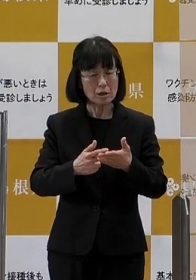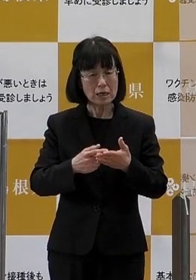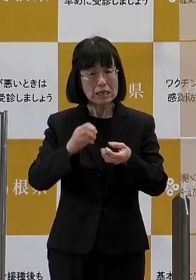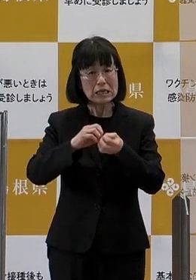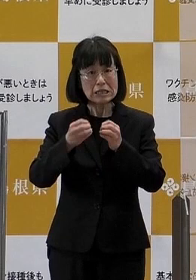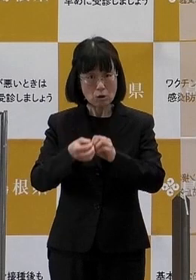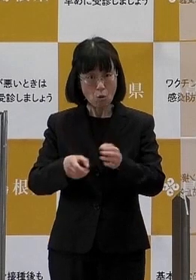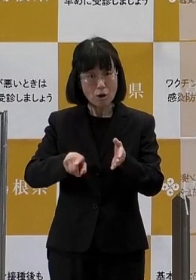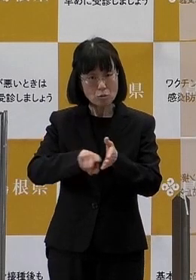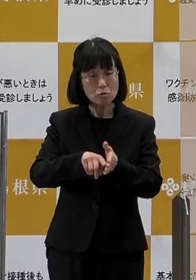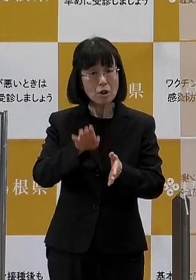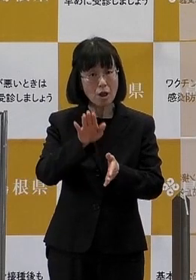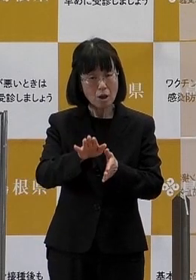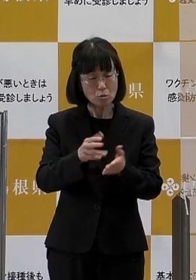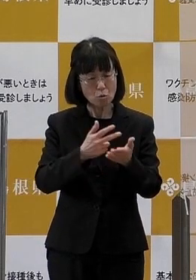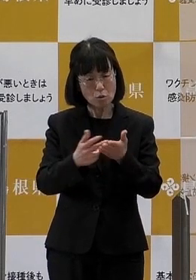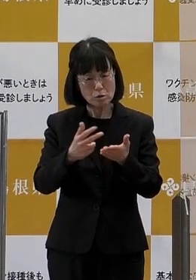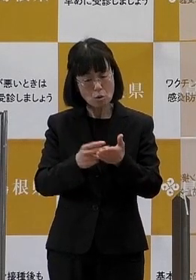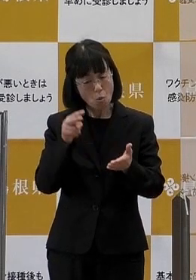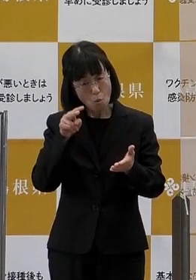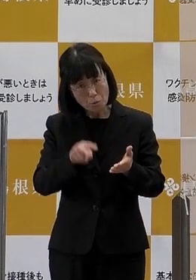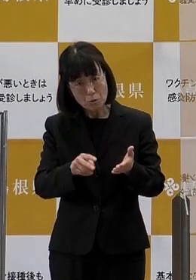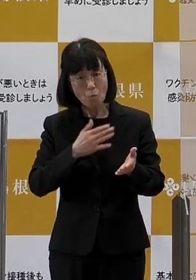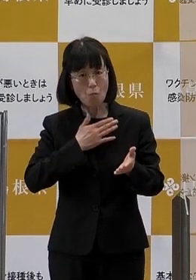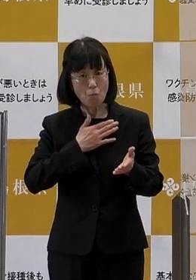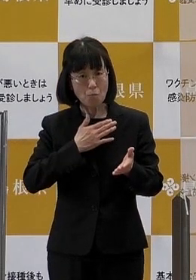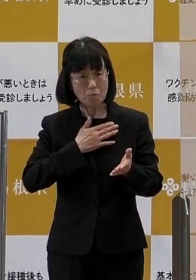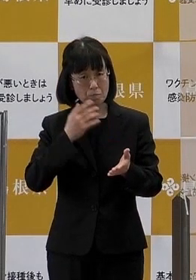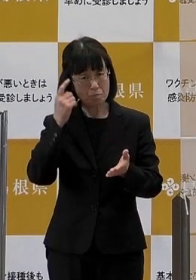料を見ていただきますと、